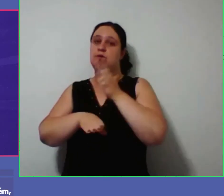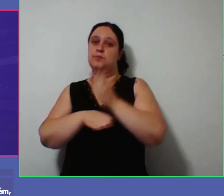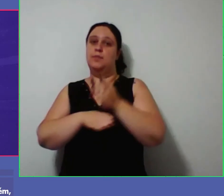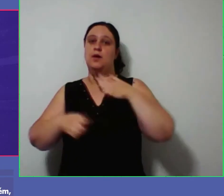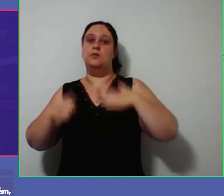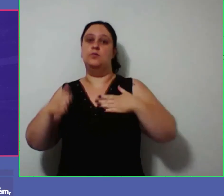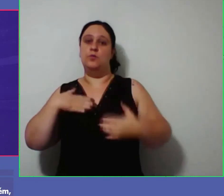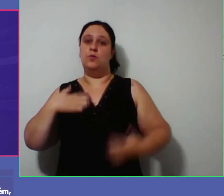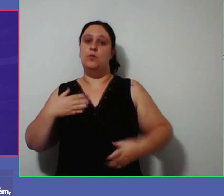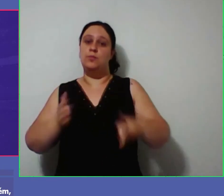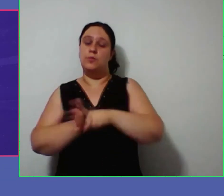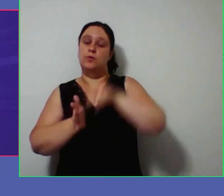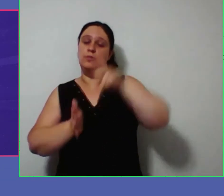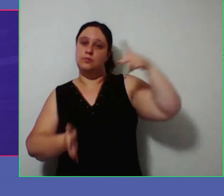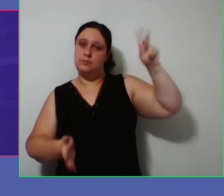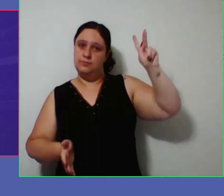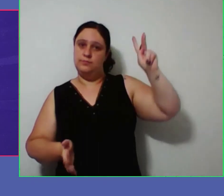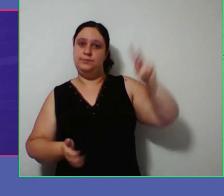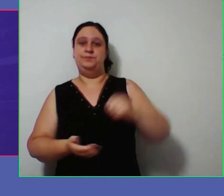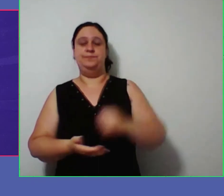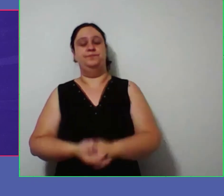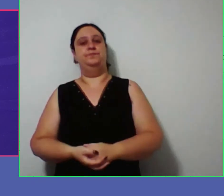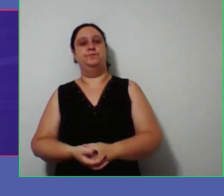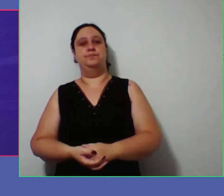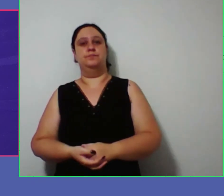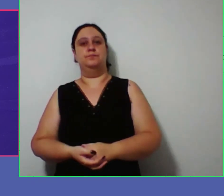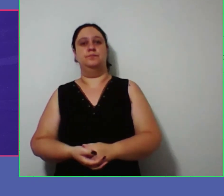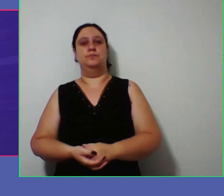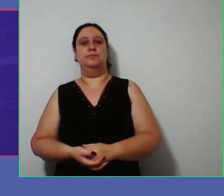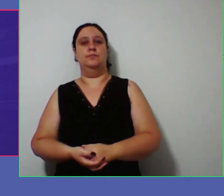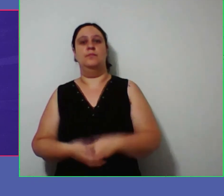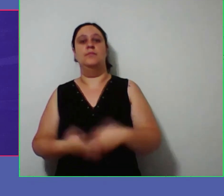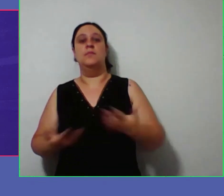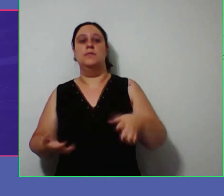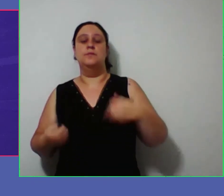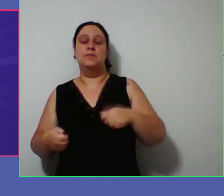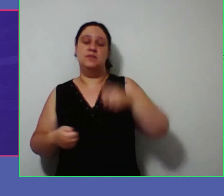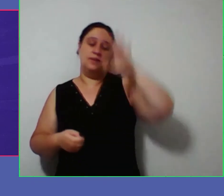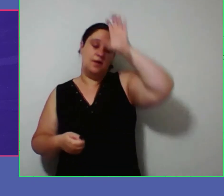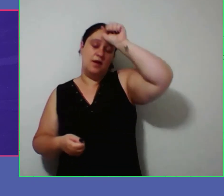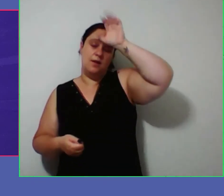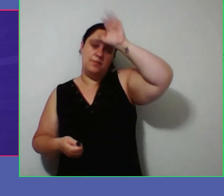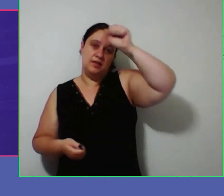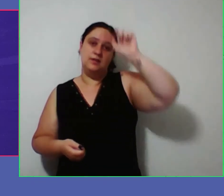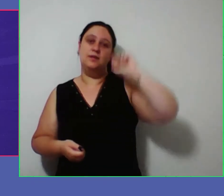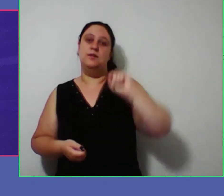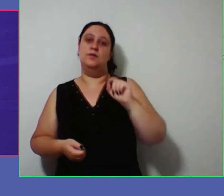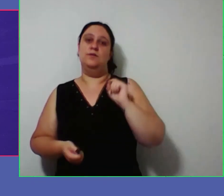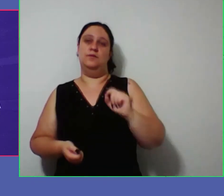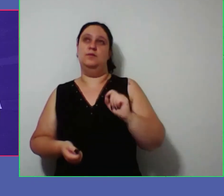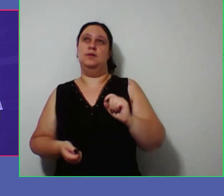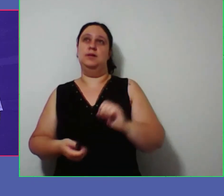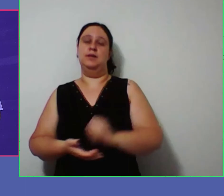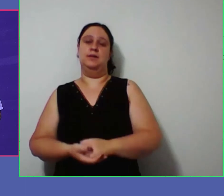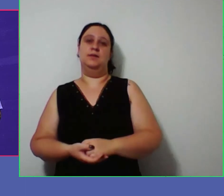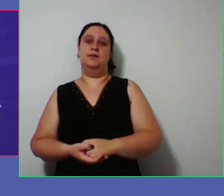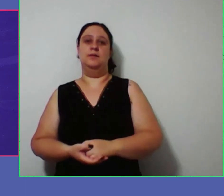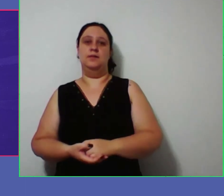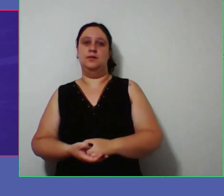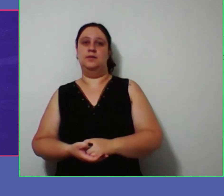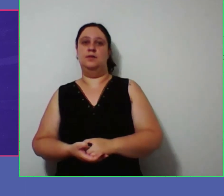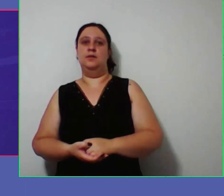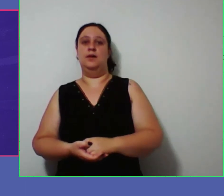agradecidos. Tá? Então, irmãos, vamos aprender a despir. Na prática, revestir do novo homem, irmãos,